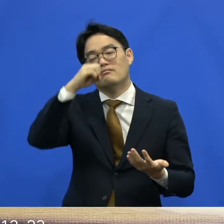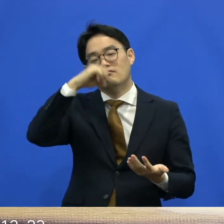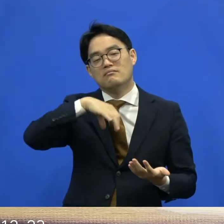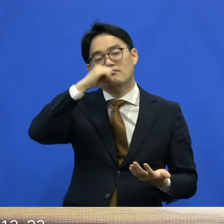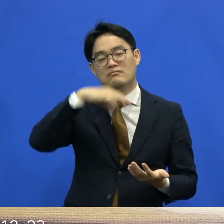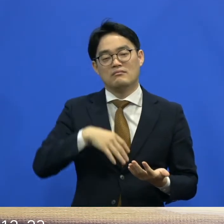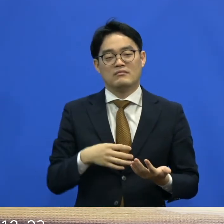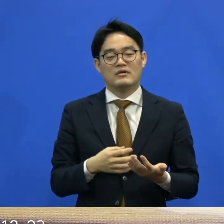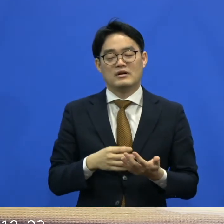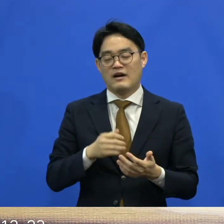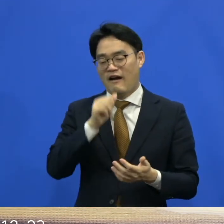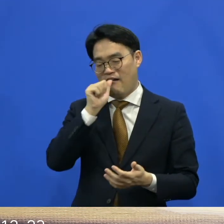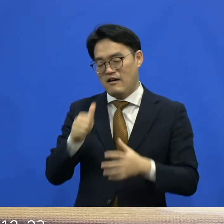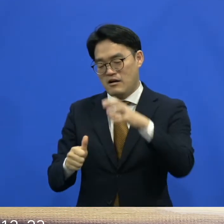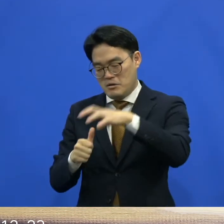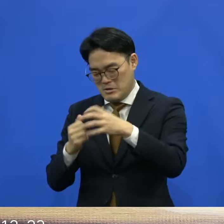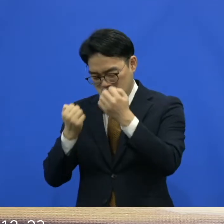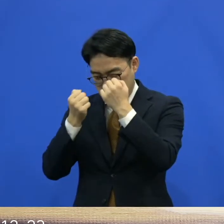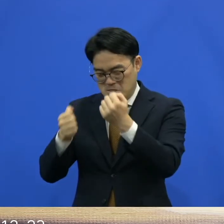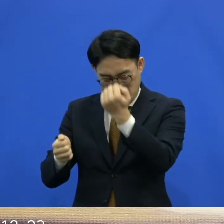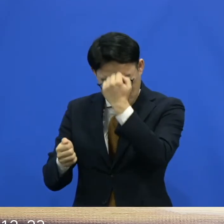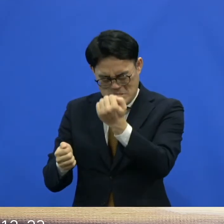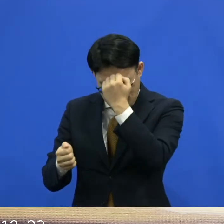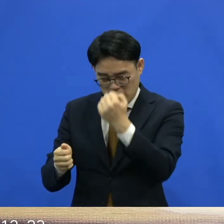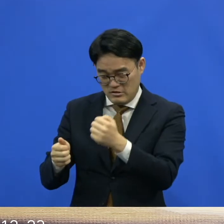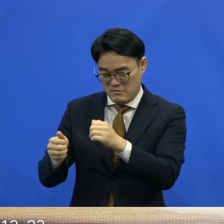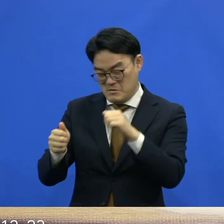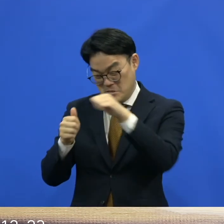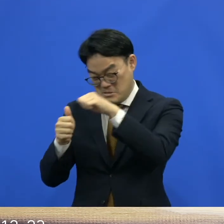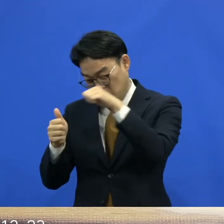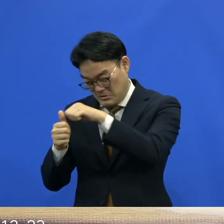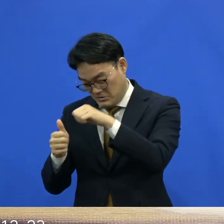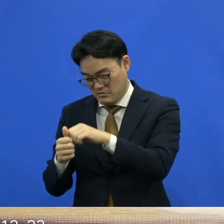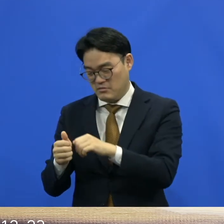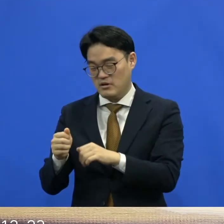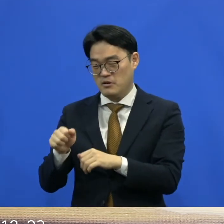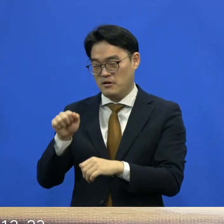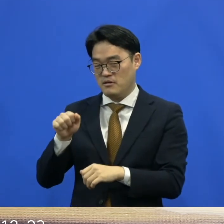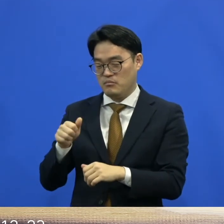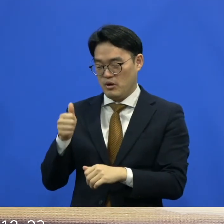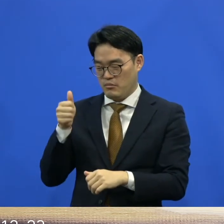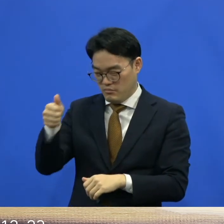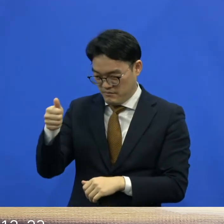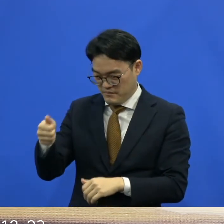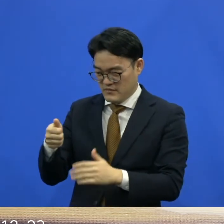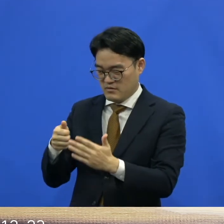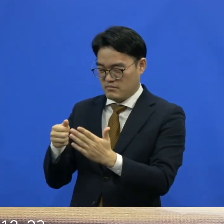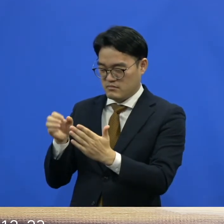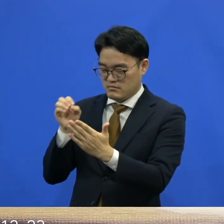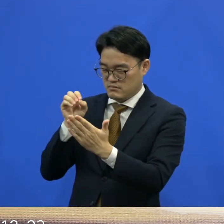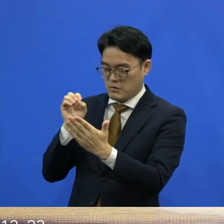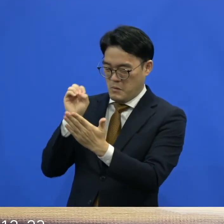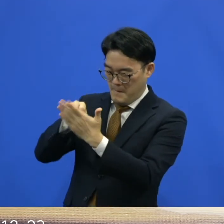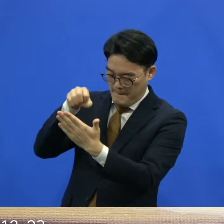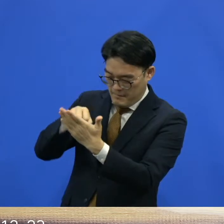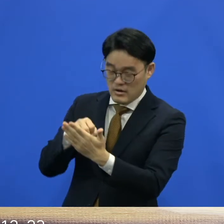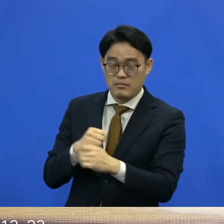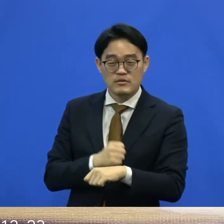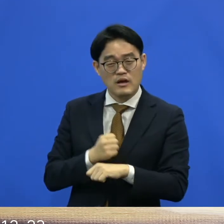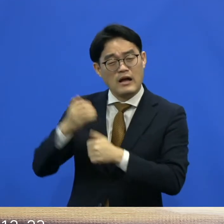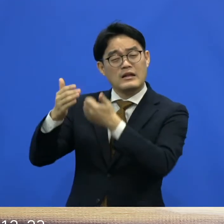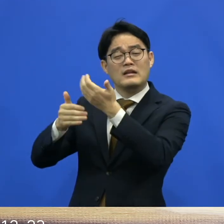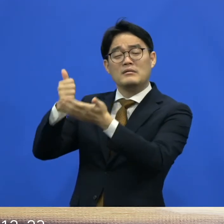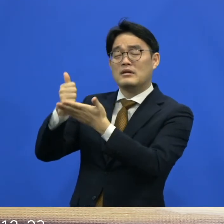아마 감옥 안에서 머리로 몇 번 지어박았을 거예요. 예. 그리고 하나님에 대한 원망도 일어났을